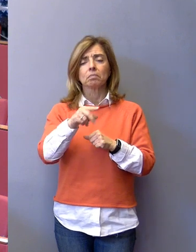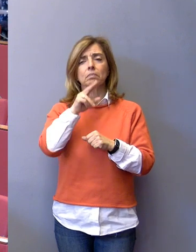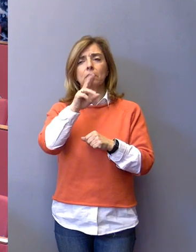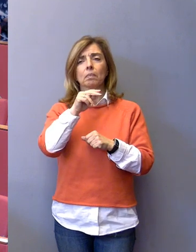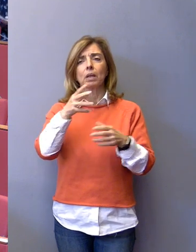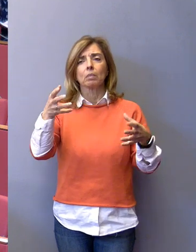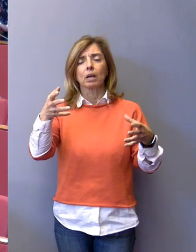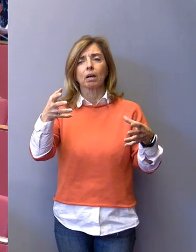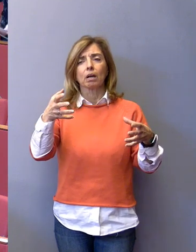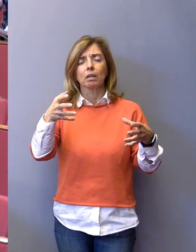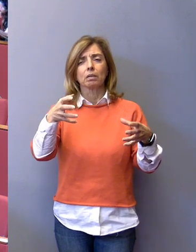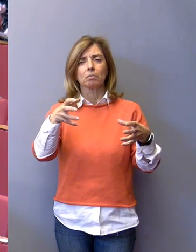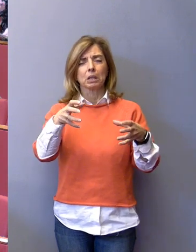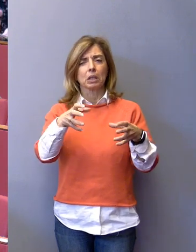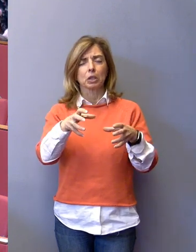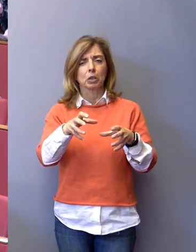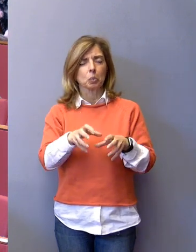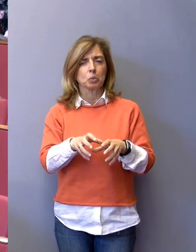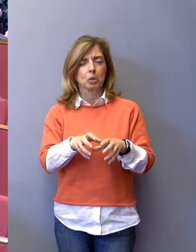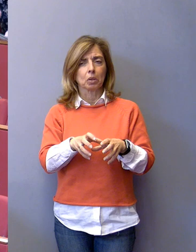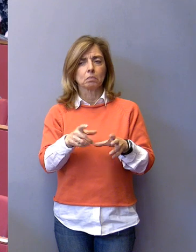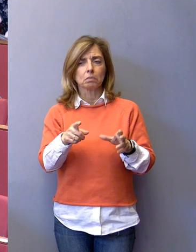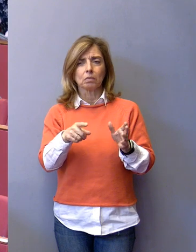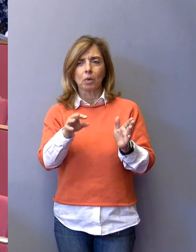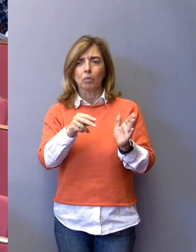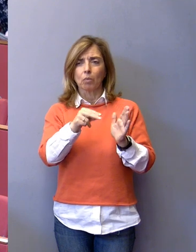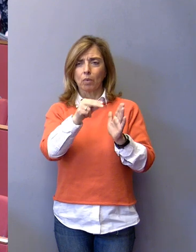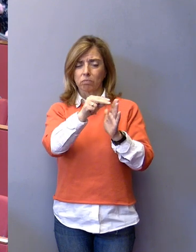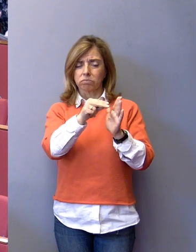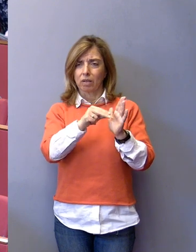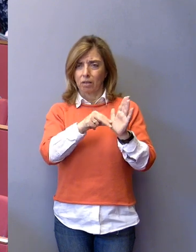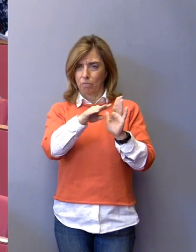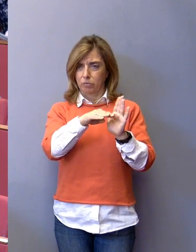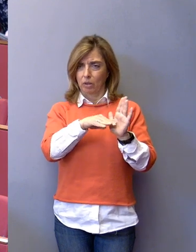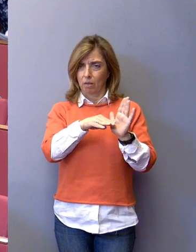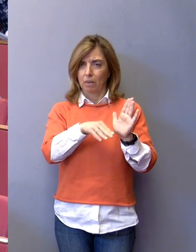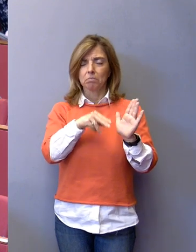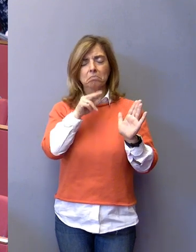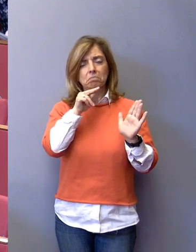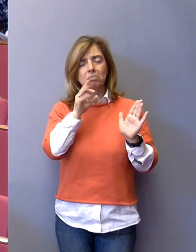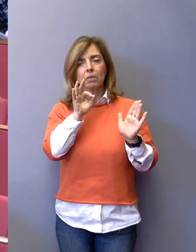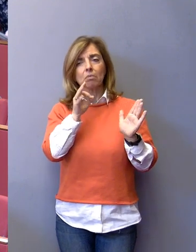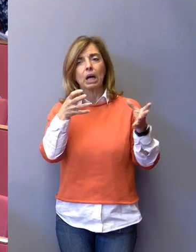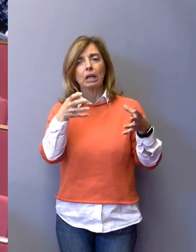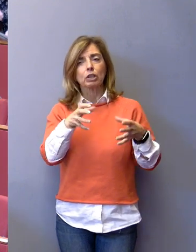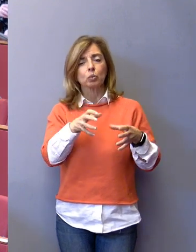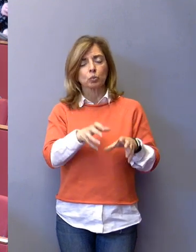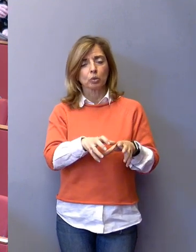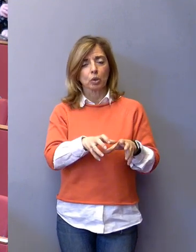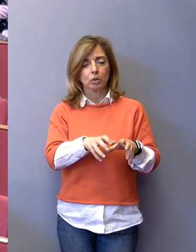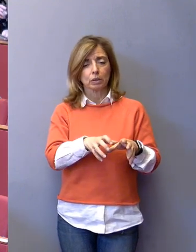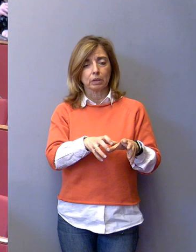riferimento nella nelle linee programmatiche e che ritroviamo in